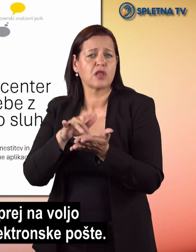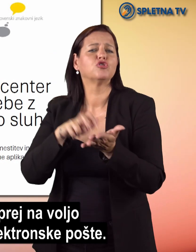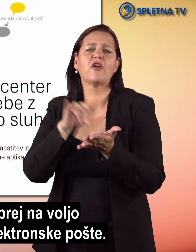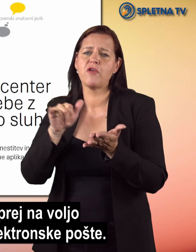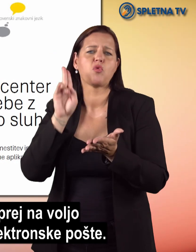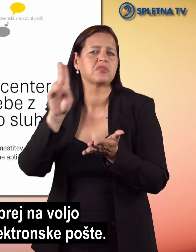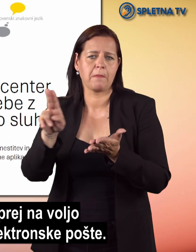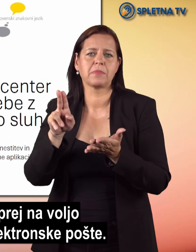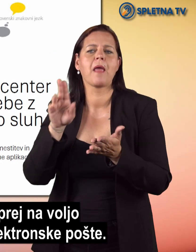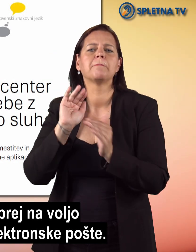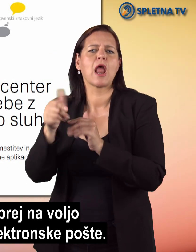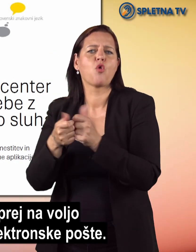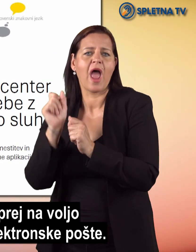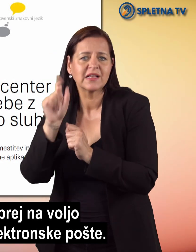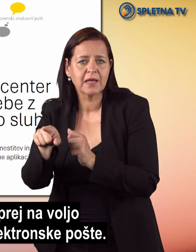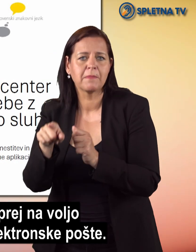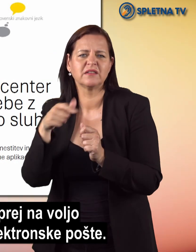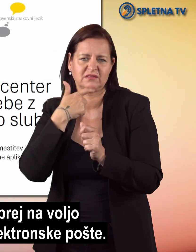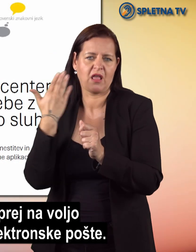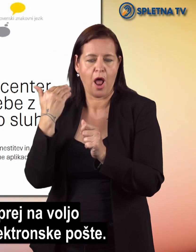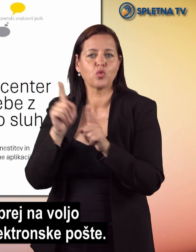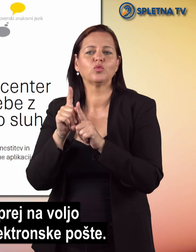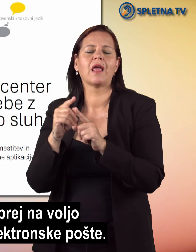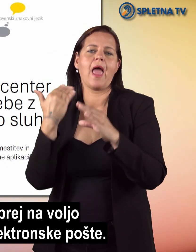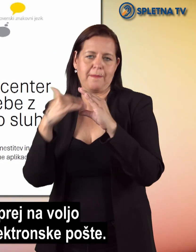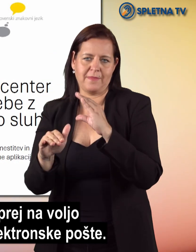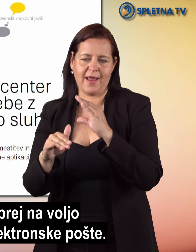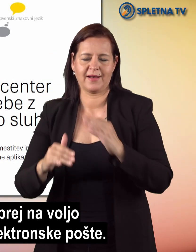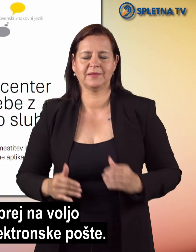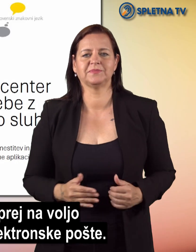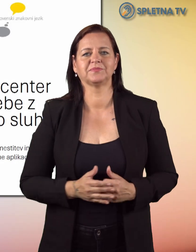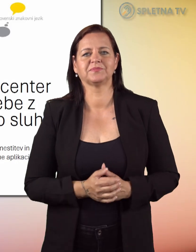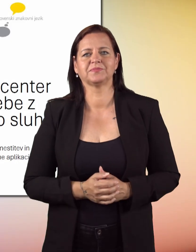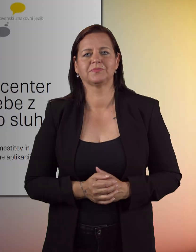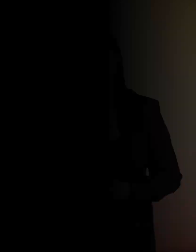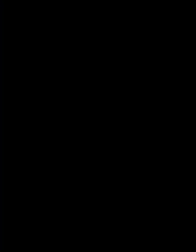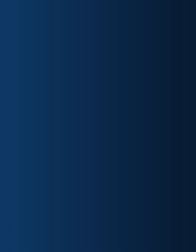center še naprej na voljo preko SMS sporočil in elektronske pošte.